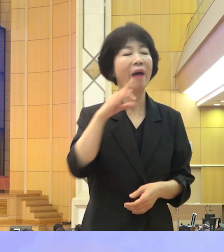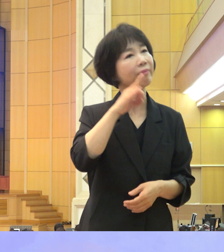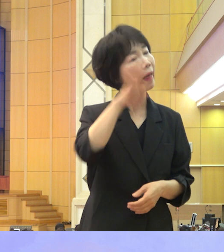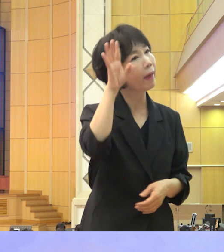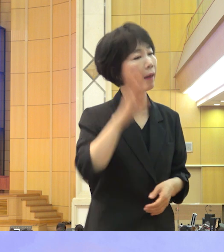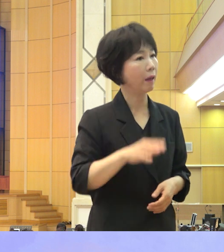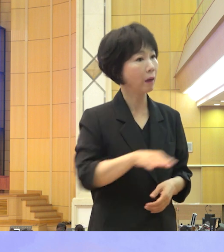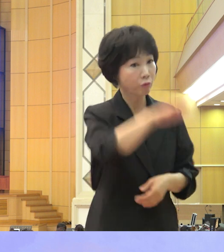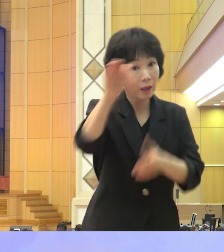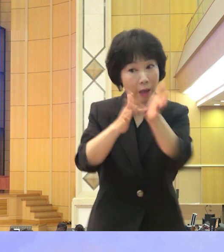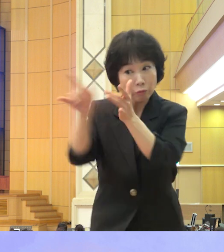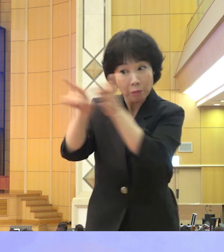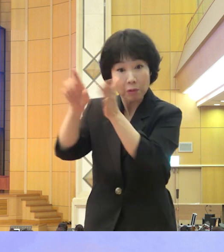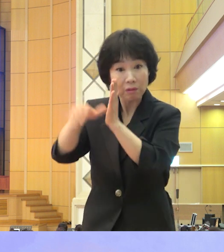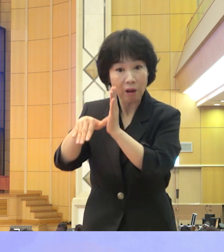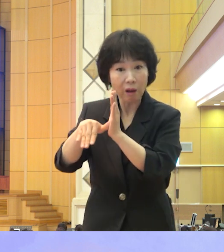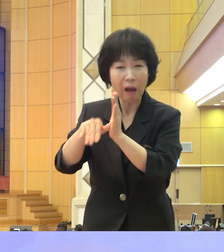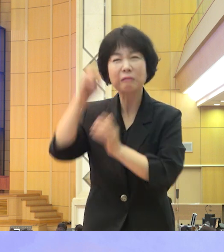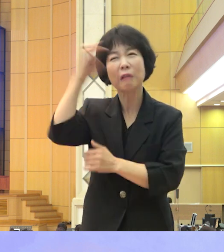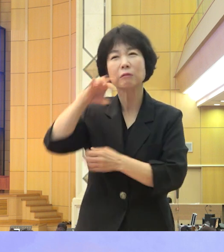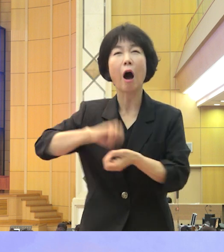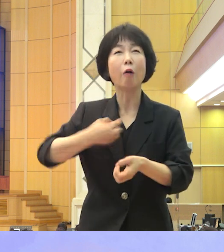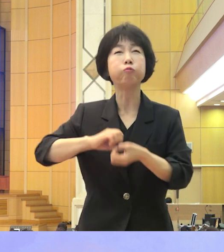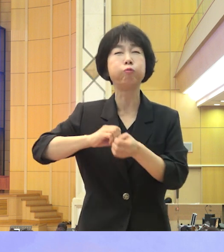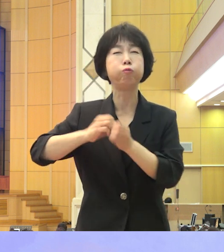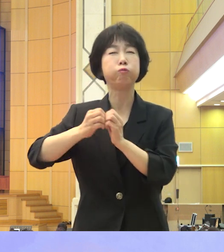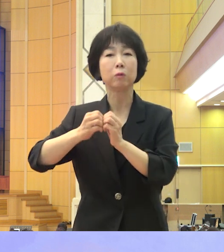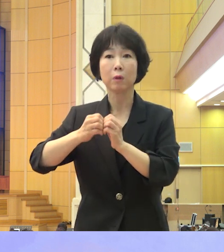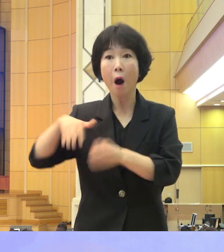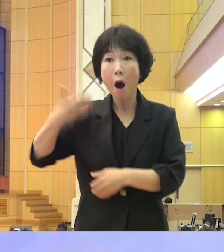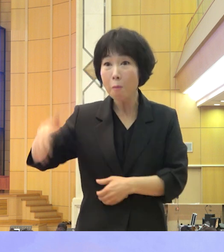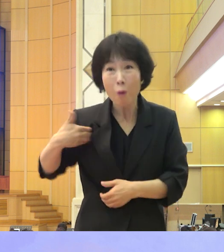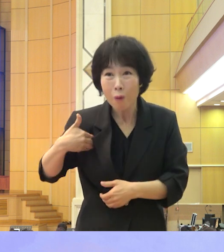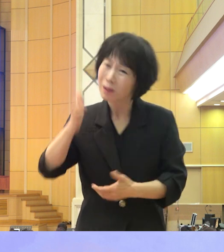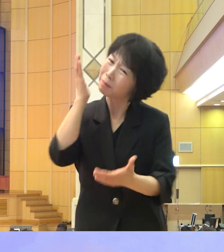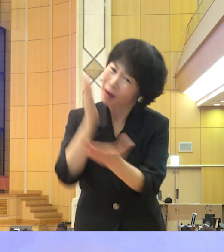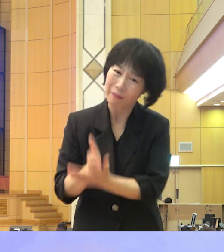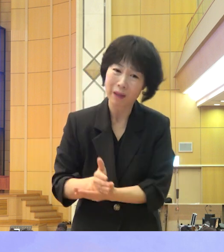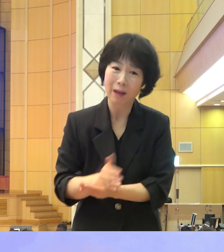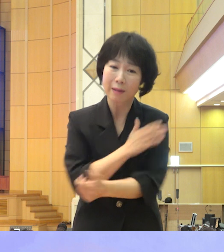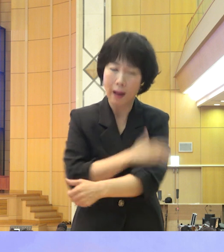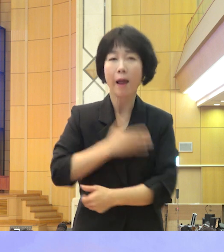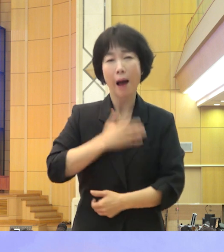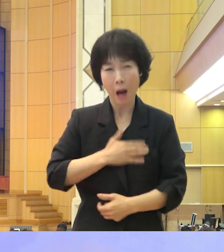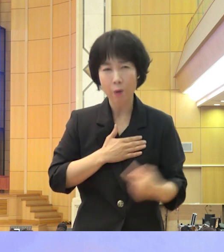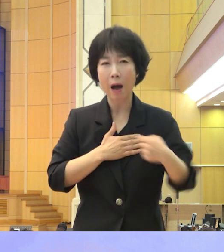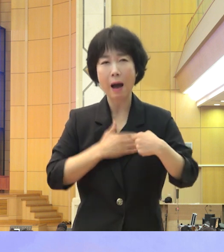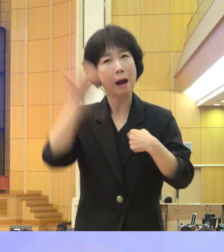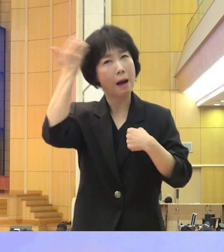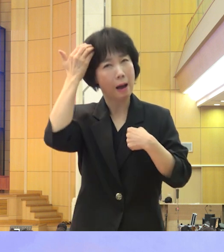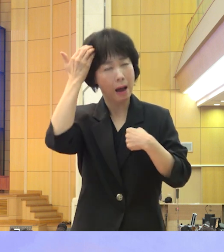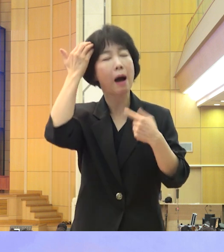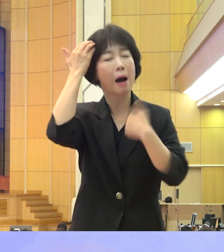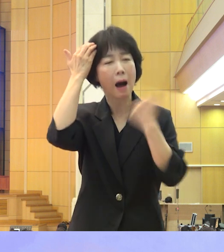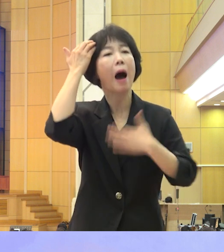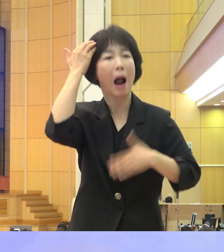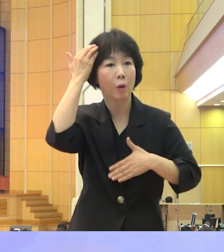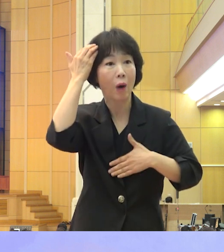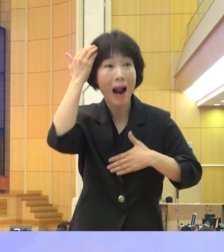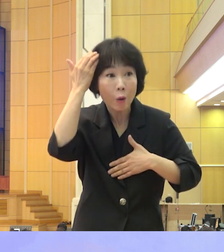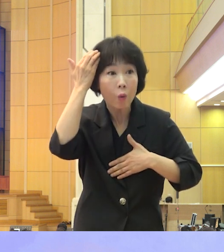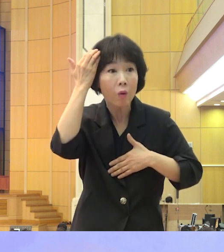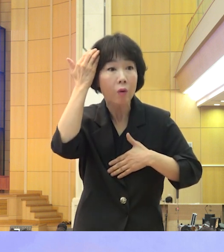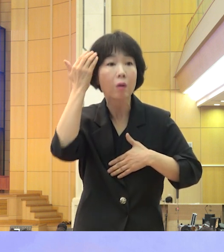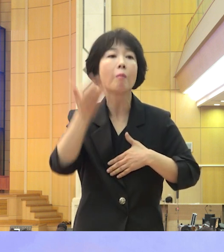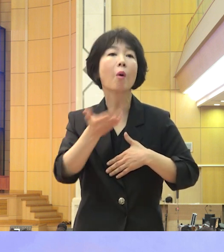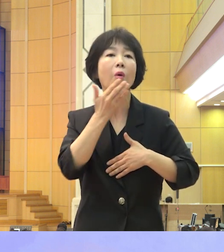주님을 믿는 것도 알고 믿어라. 음식을 먹더라도 알고 먹어라. 그러듯이 지금